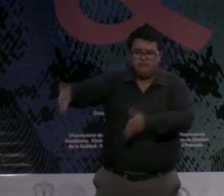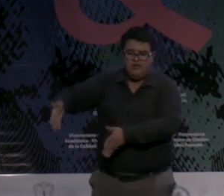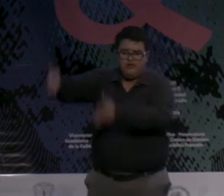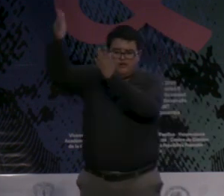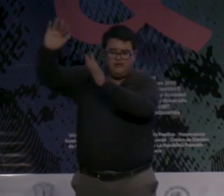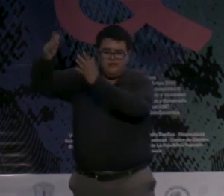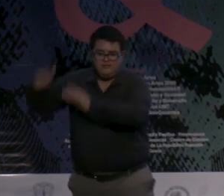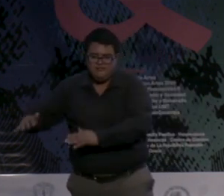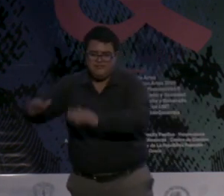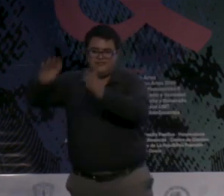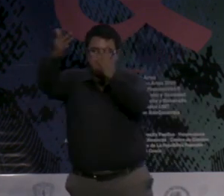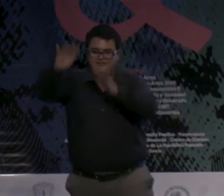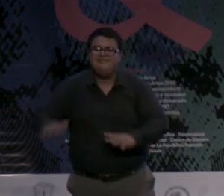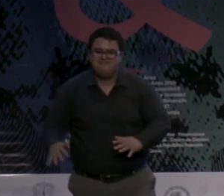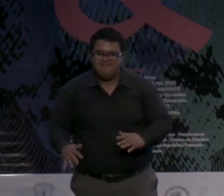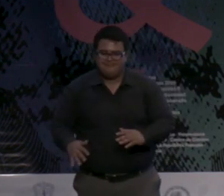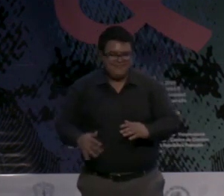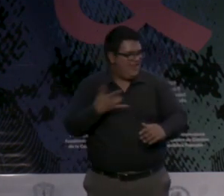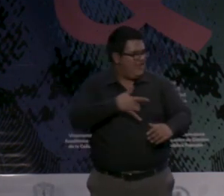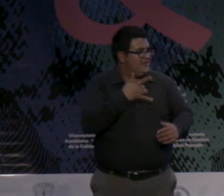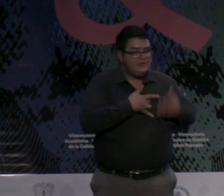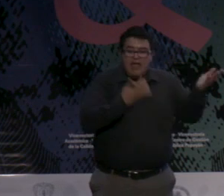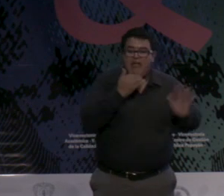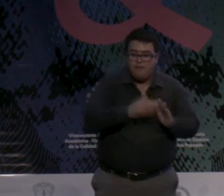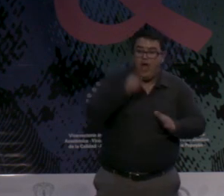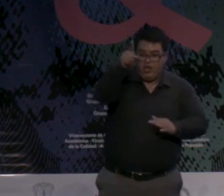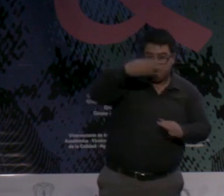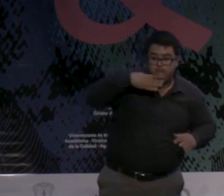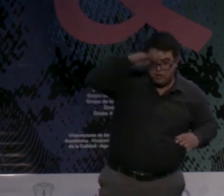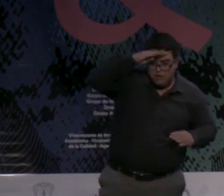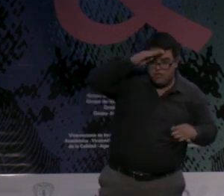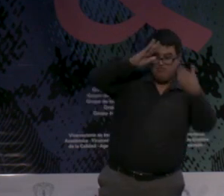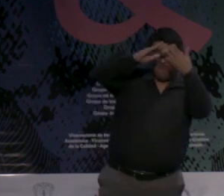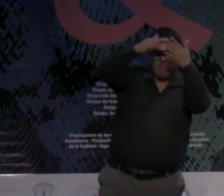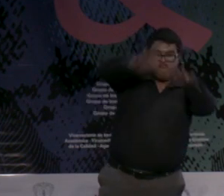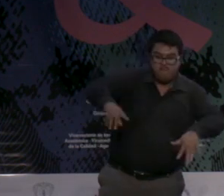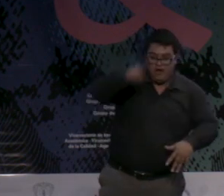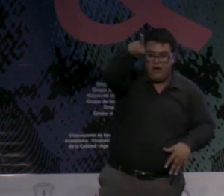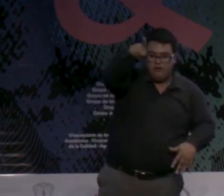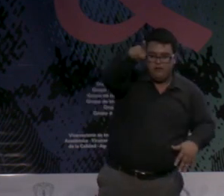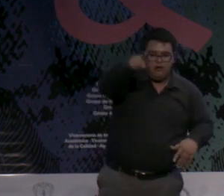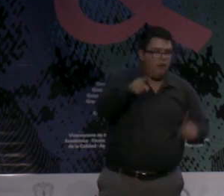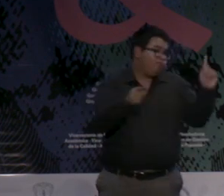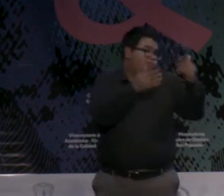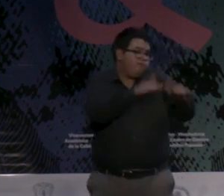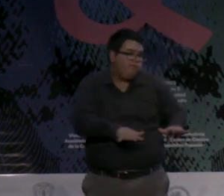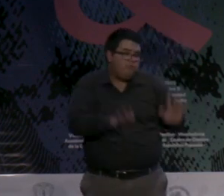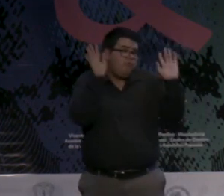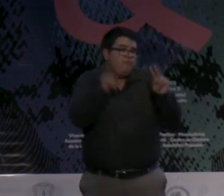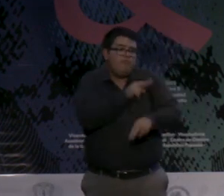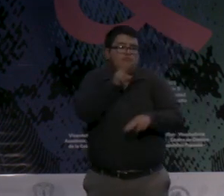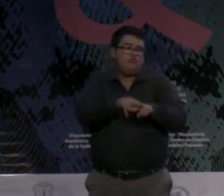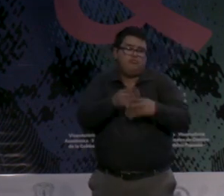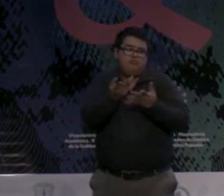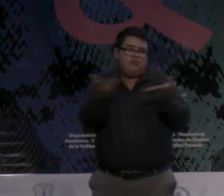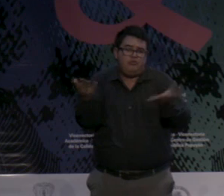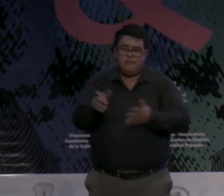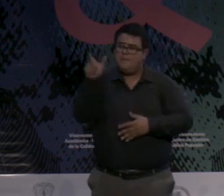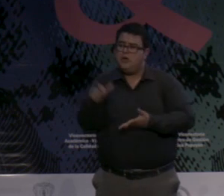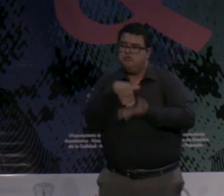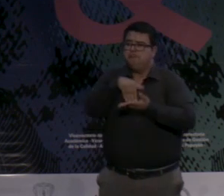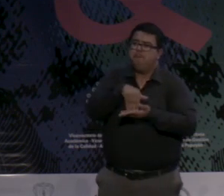tipo de construcción que nuestros gobiernos no han entendido y no han comprendido. Muchas personas dicen, pero a veces estas casas se caen. Yo he dicho,